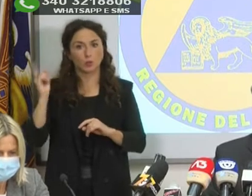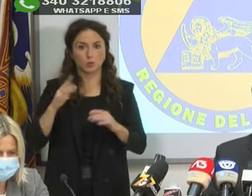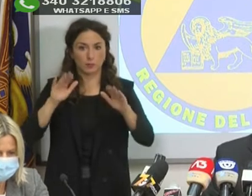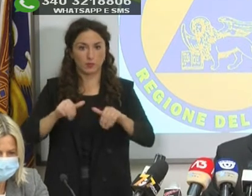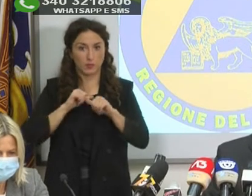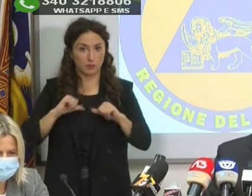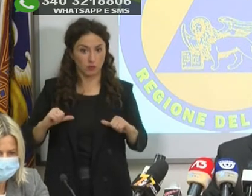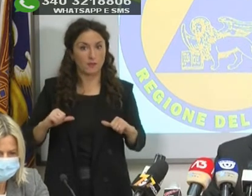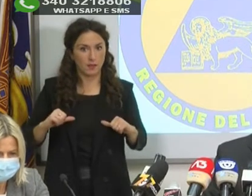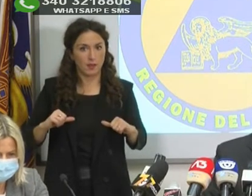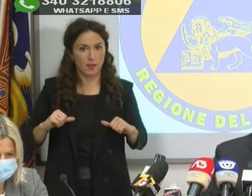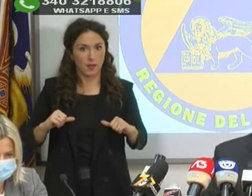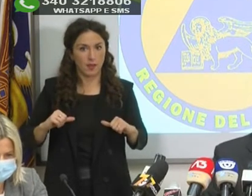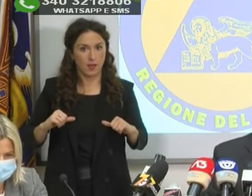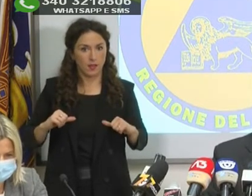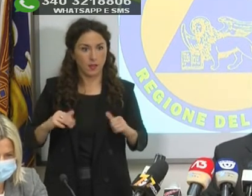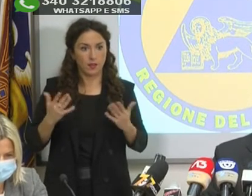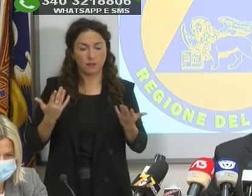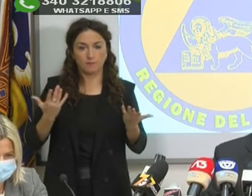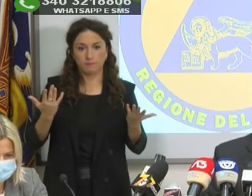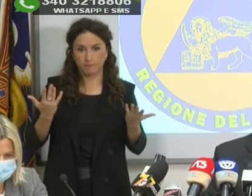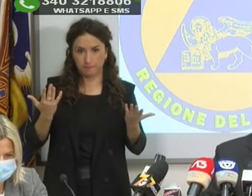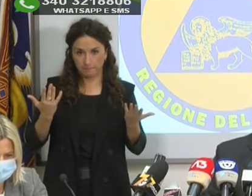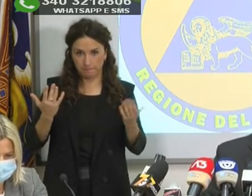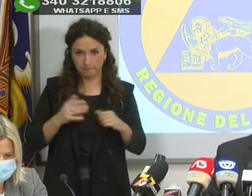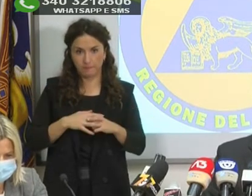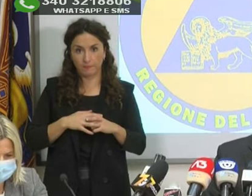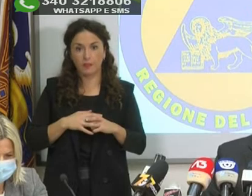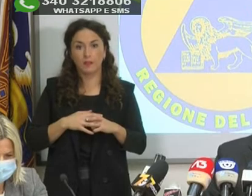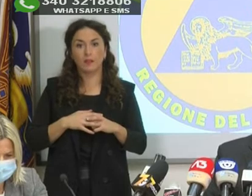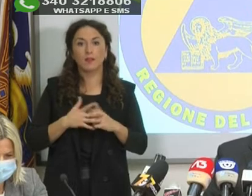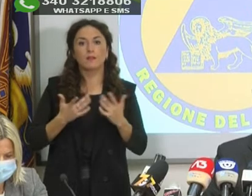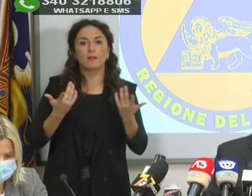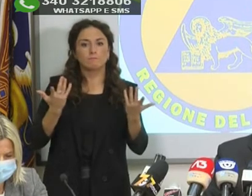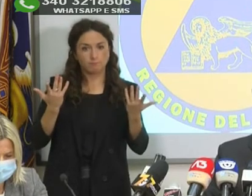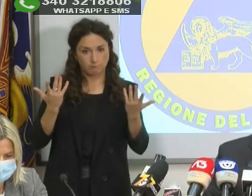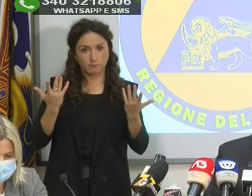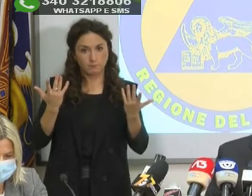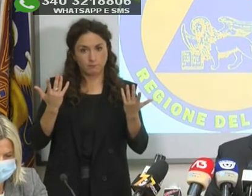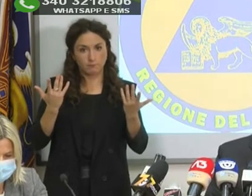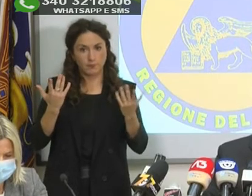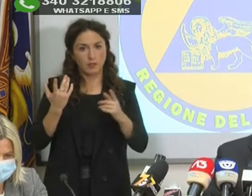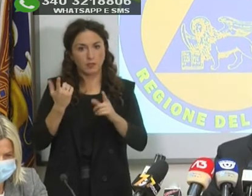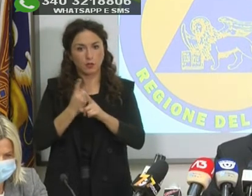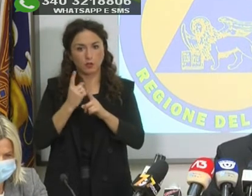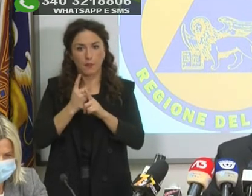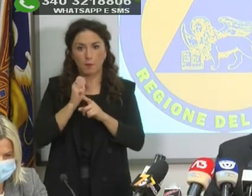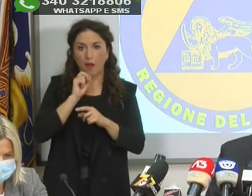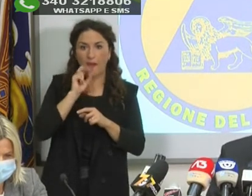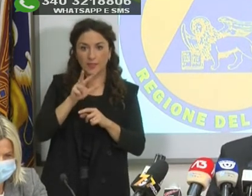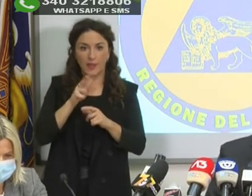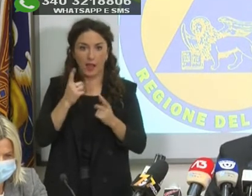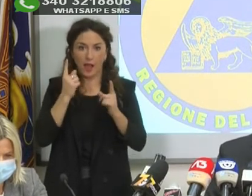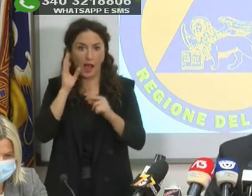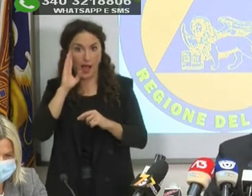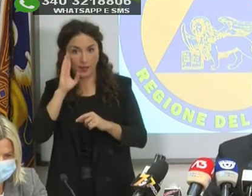consegue. Siamo in un paese in cui il confine fra il procurato allarme e la missione atti ufficio è molto sottile, quindi